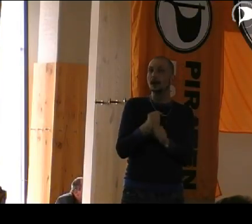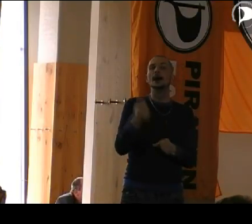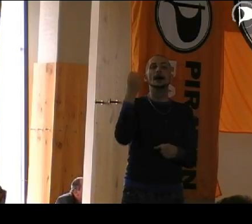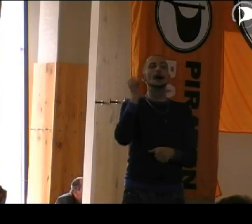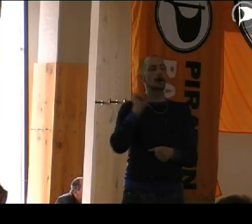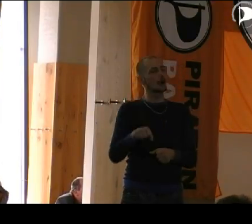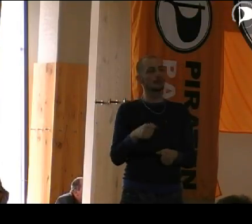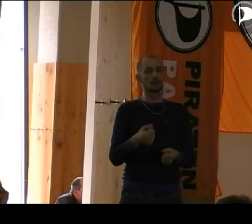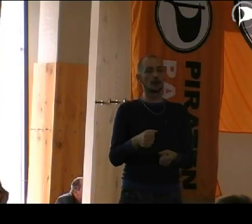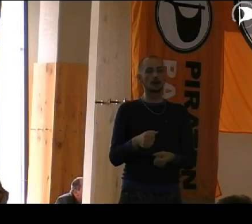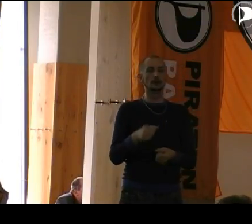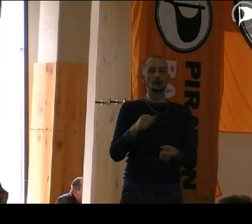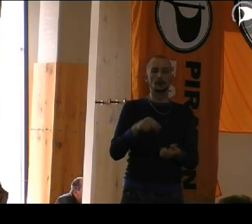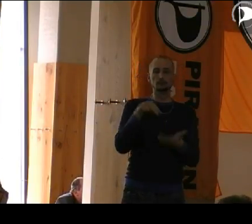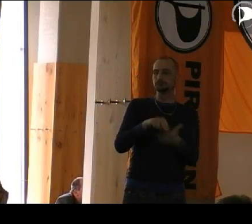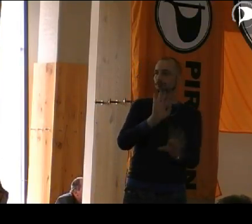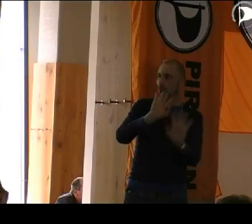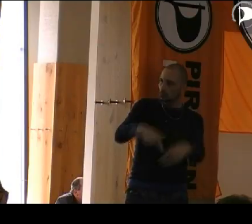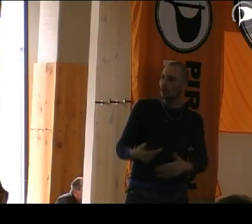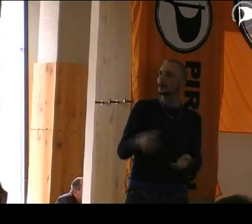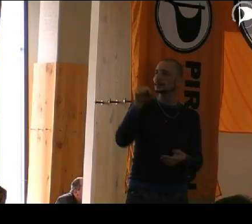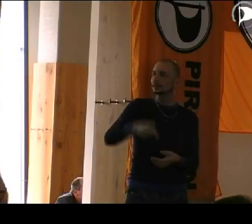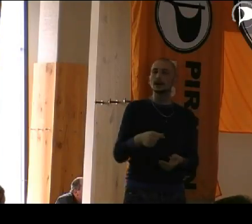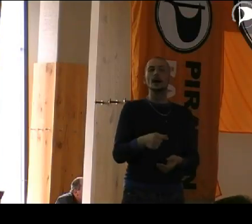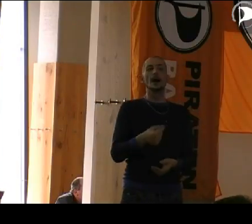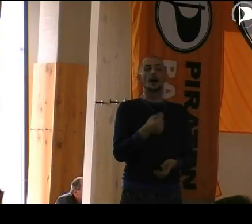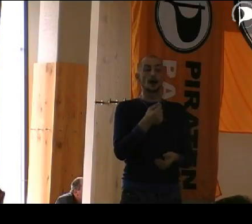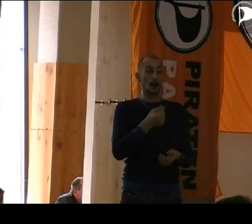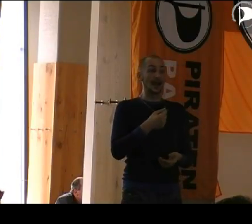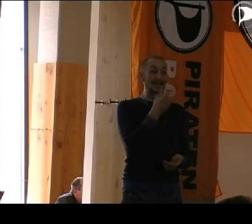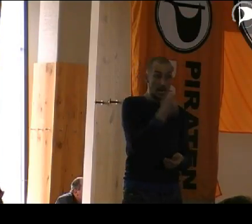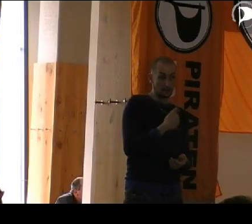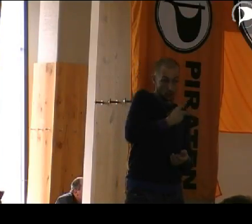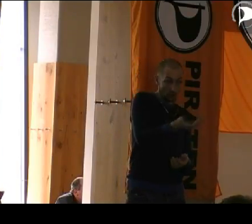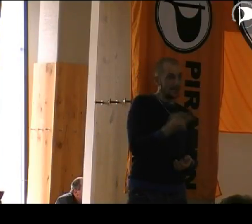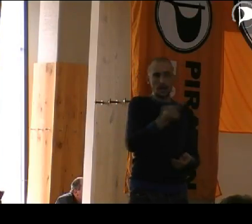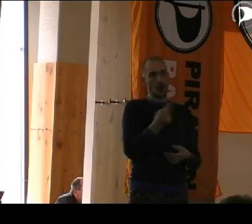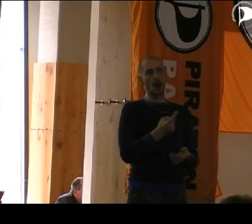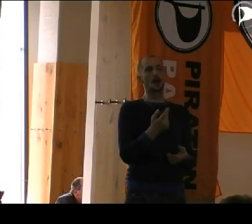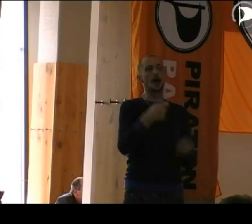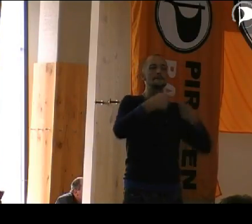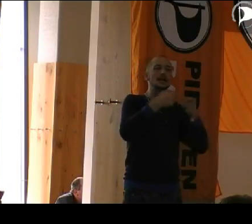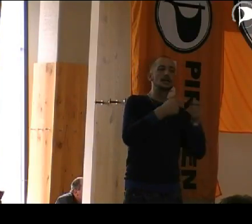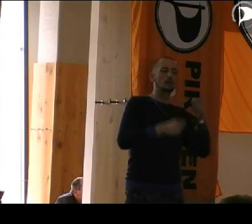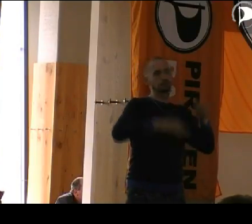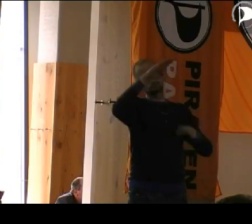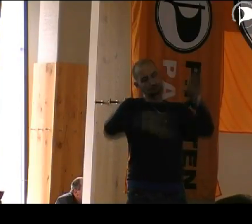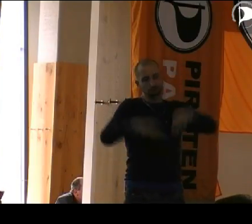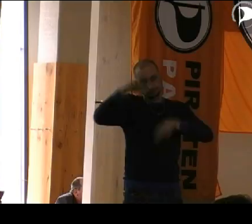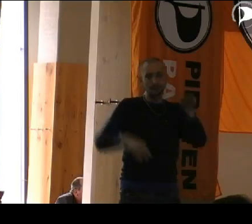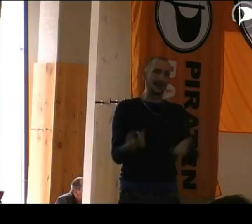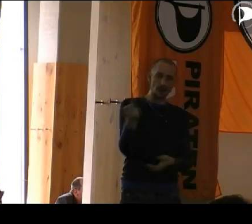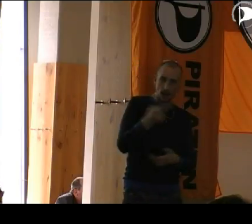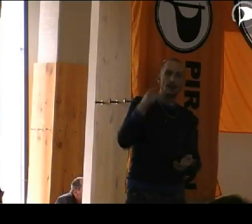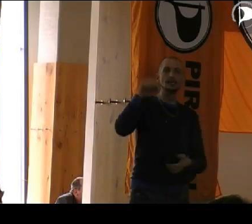mitglieder einwohner und wird dann kriegt auf jeden fall viel geld egal wie sie getroffen habe also insofern ist es schon ausgleichen traktor wenn ich sage ich